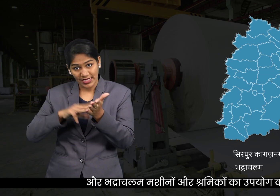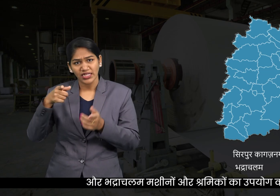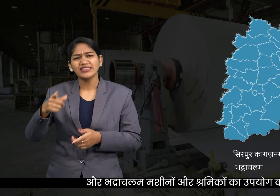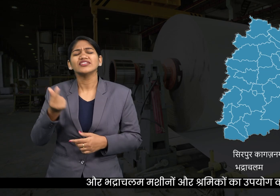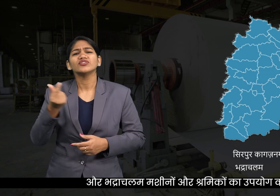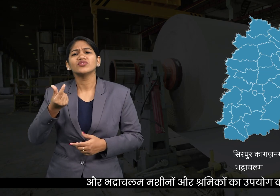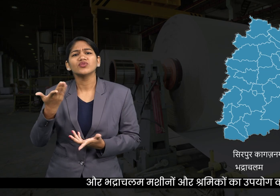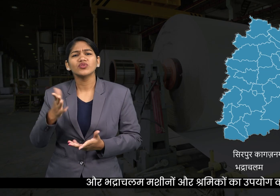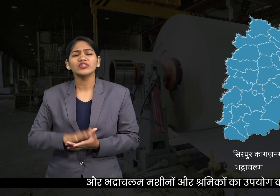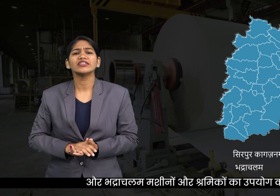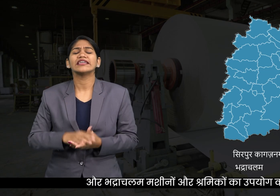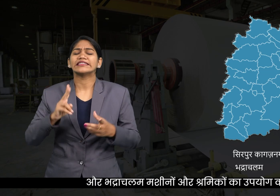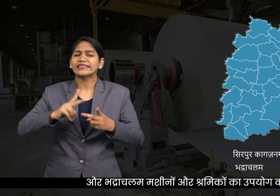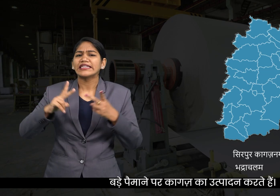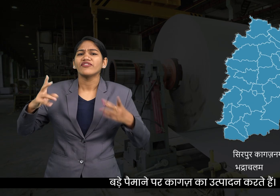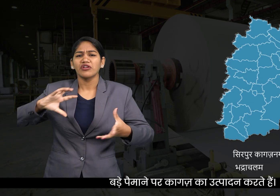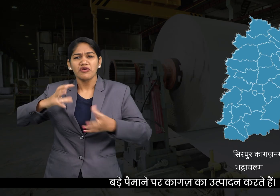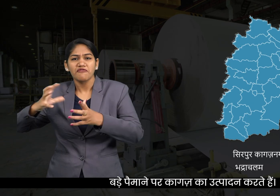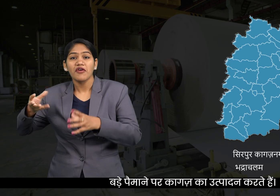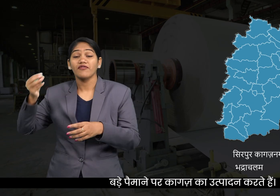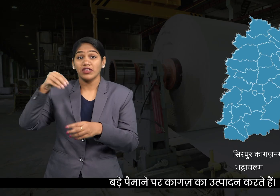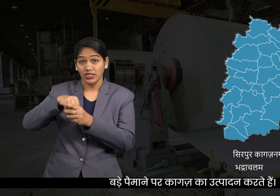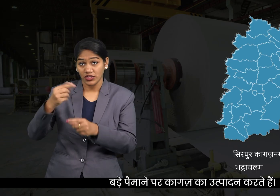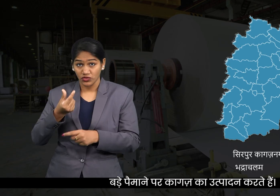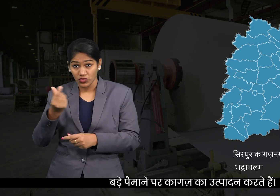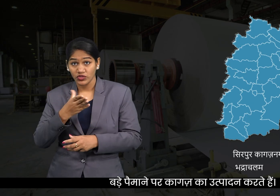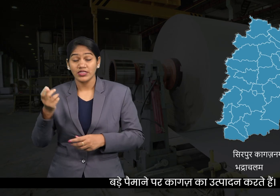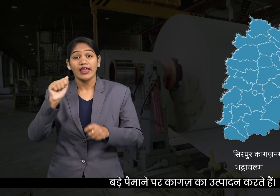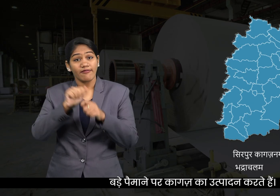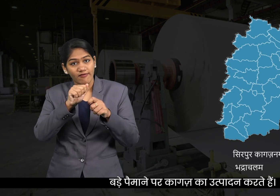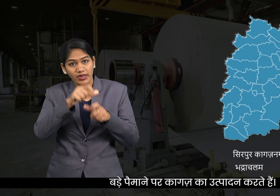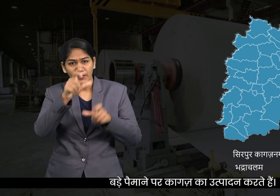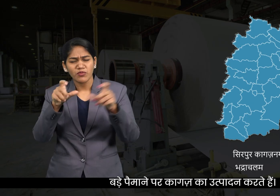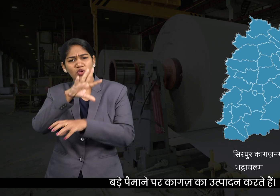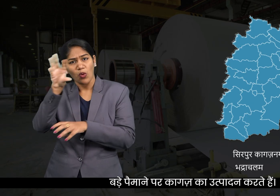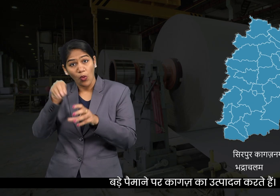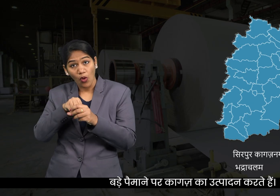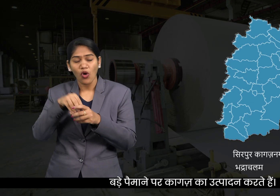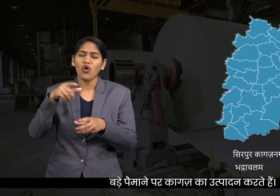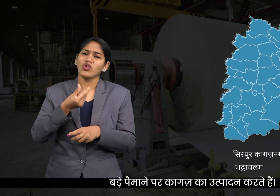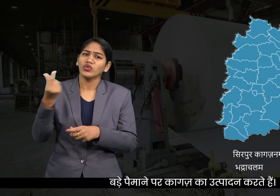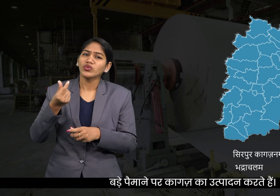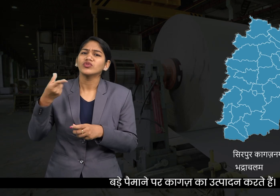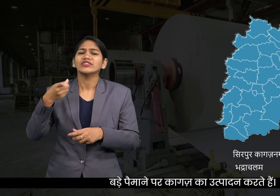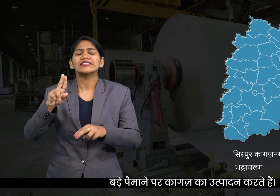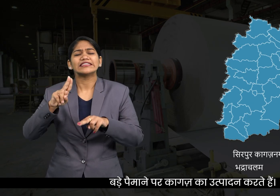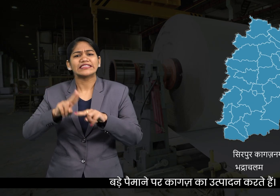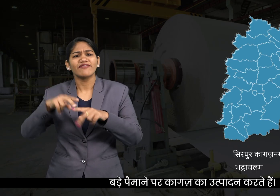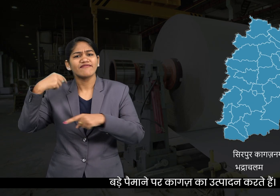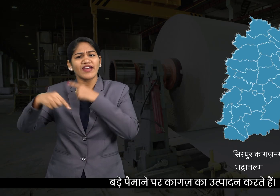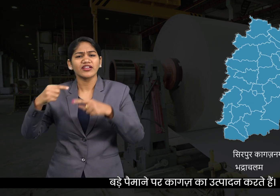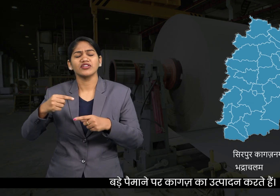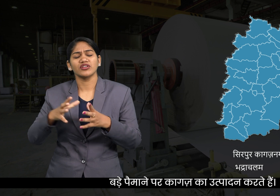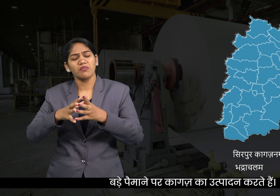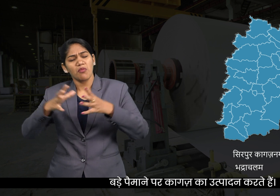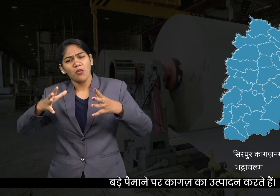मशीनों और श्रमिकों का उपयोग करके बड़े पैमाने पर कागज का उत्पादन करते हैं।